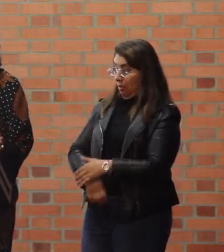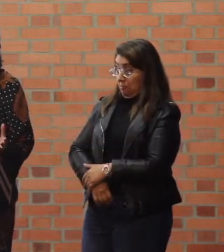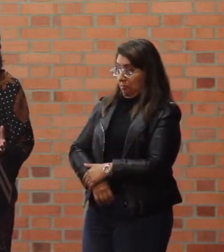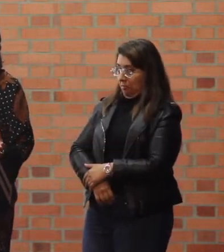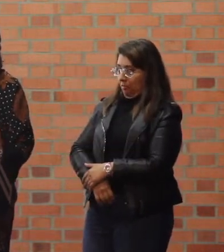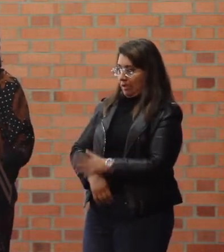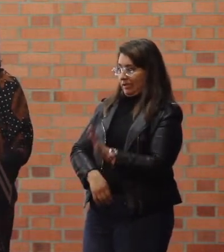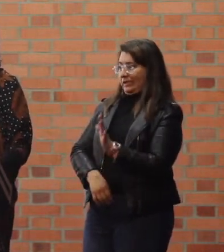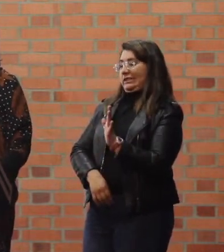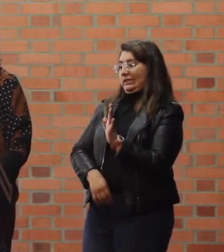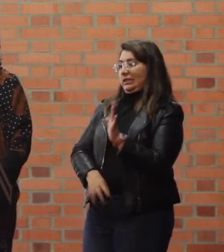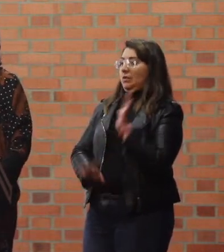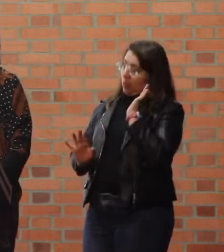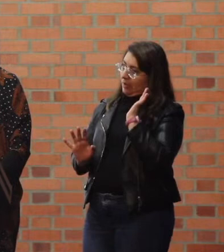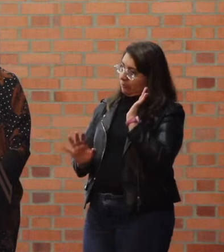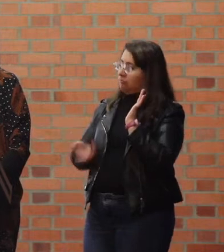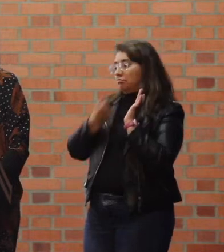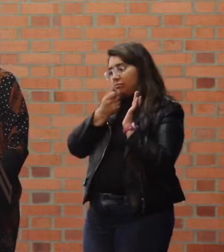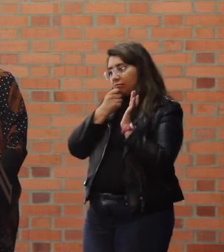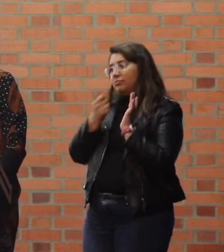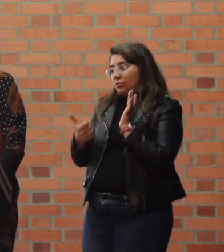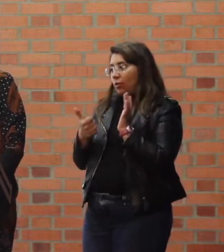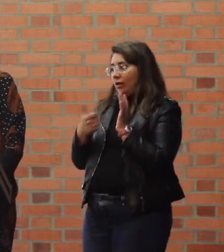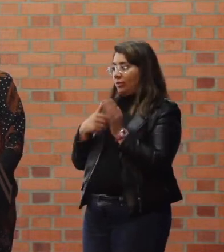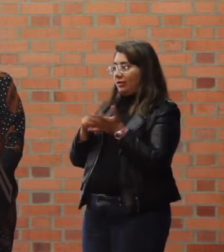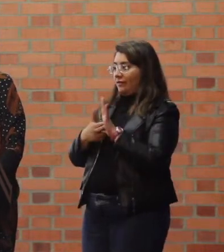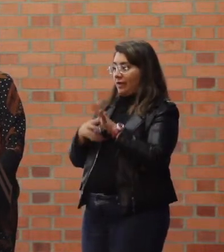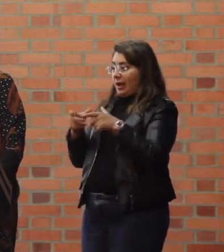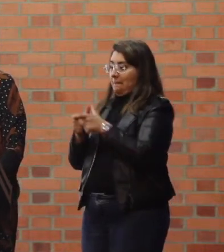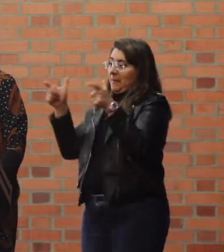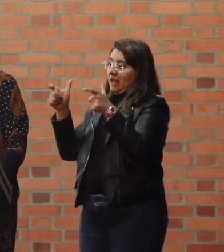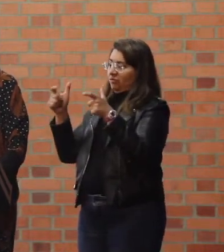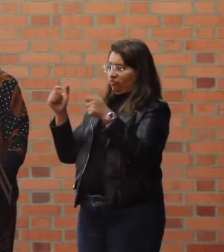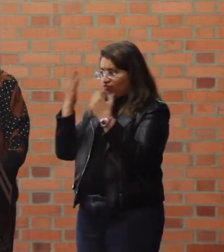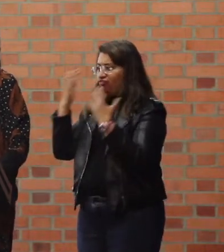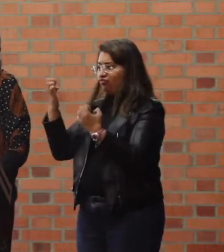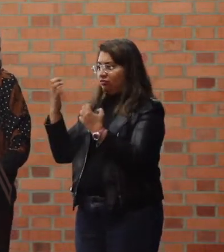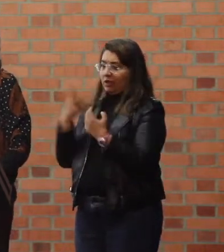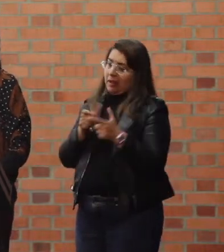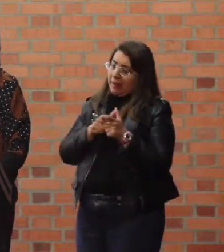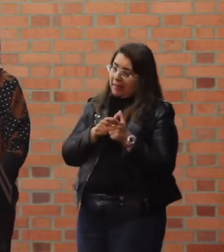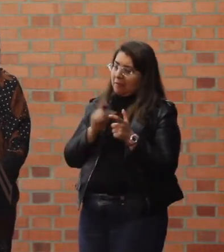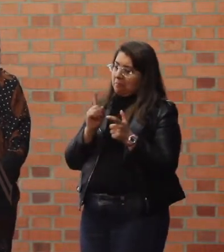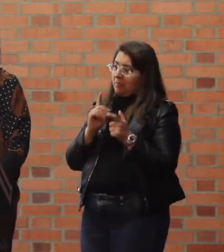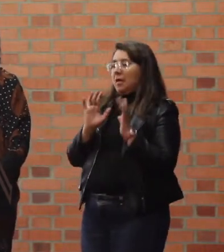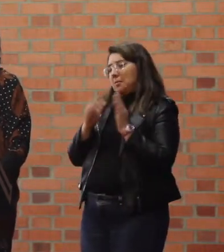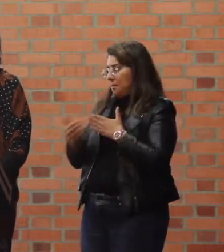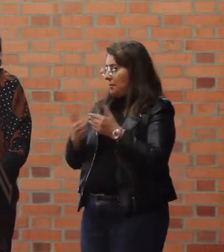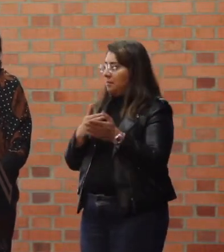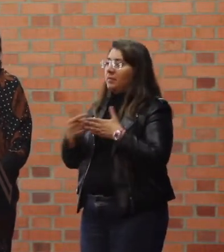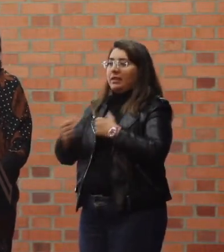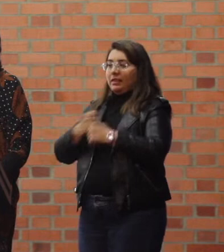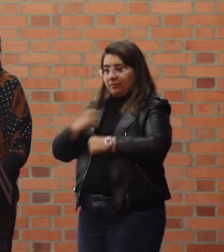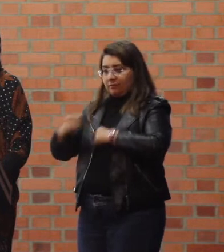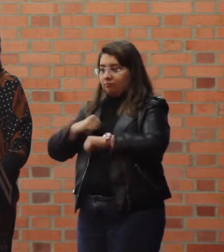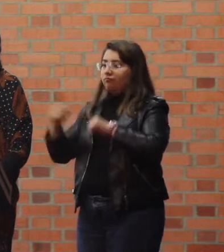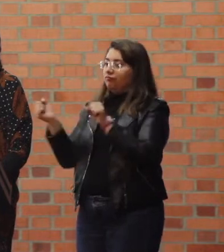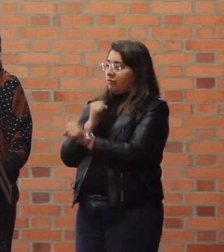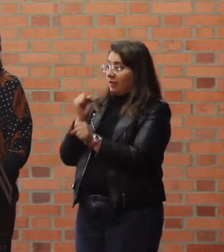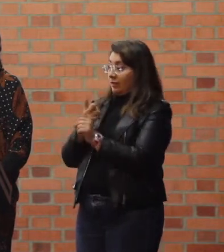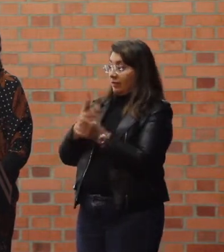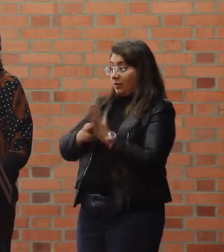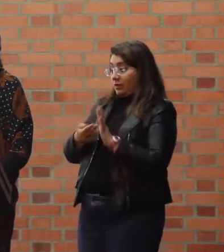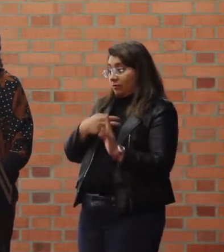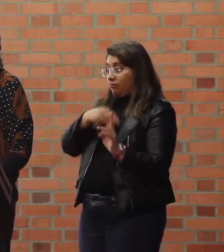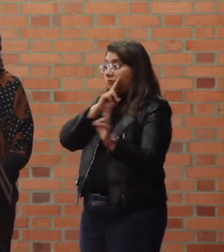esto es una gran noticia para quienes hacemos trabajo Pues por el cambio social Pero definitivamente el